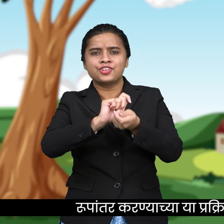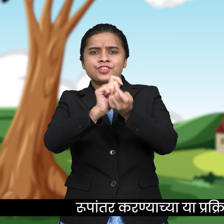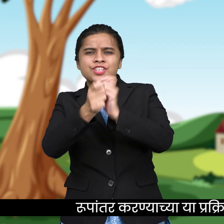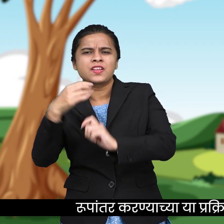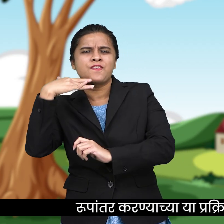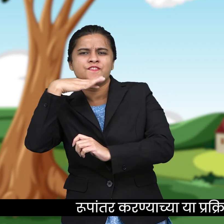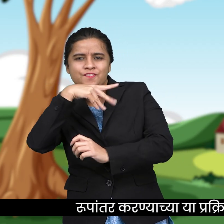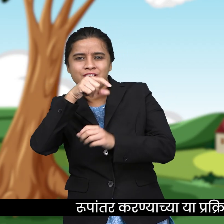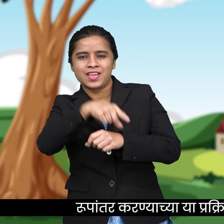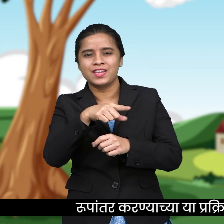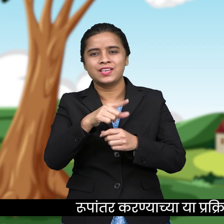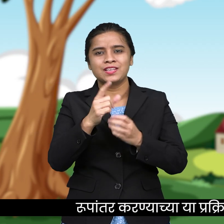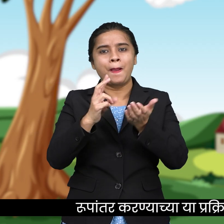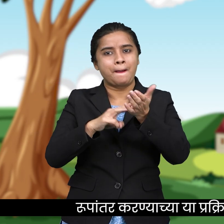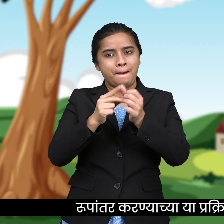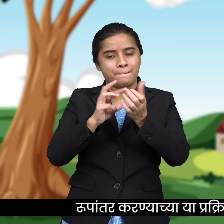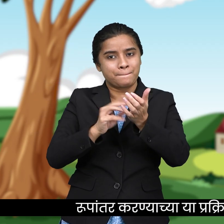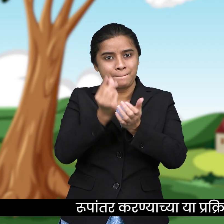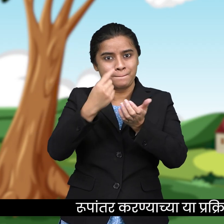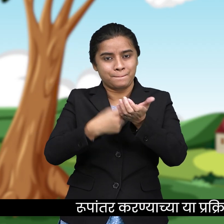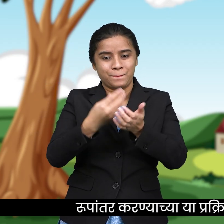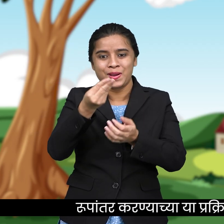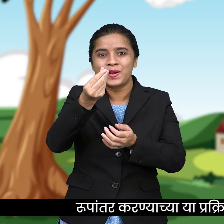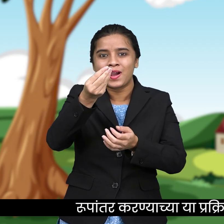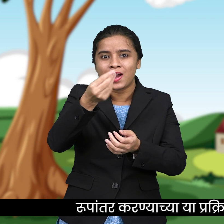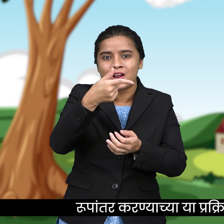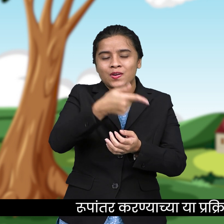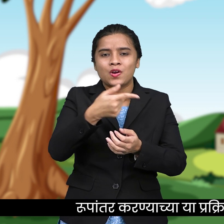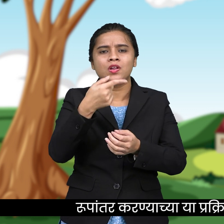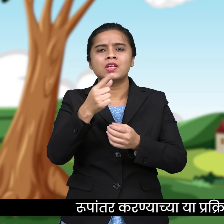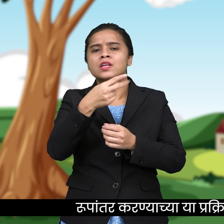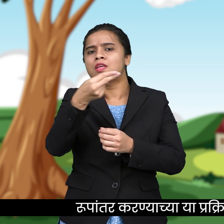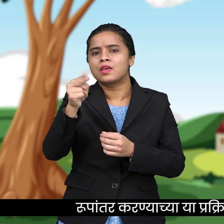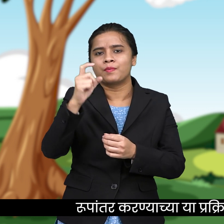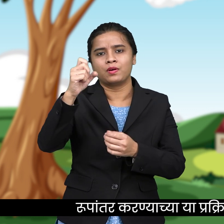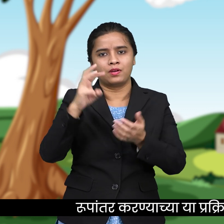रूपांतर करण्याच्या या प्रक्रियेला कंपोस्टिंग, खत निर्मिती म्हणतात.